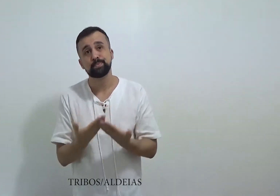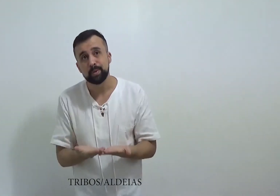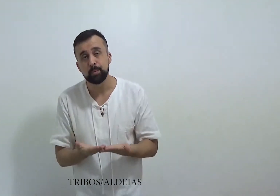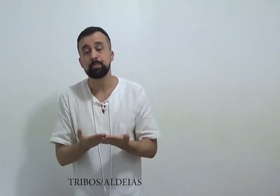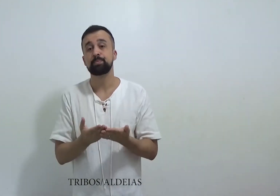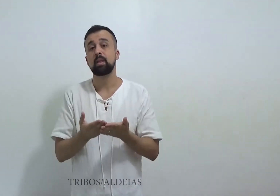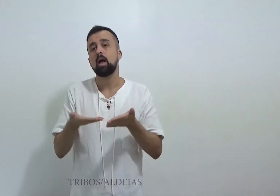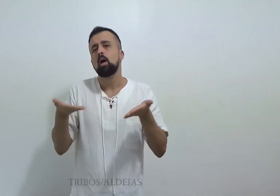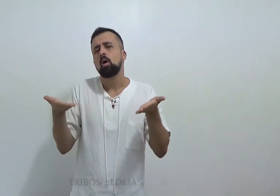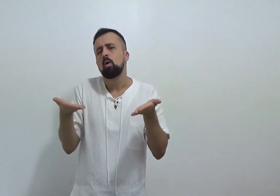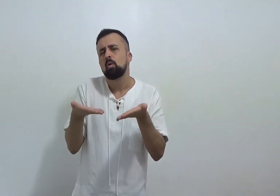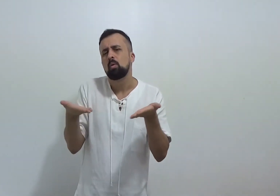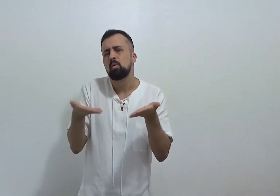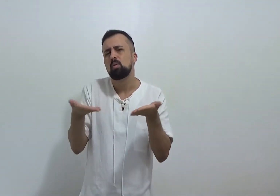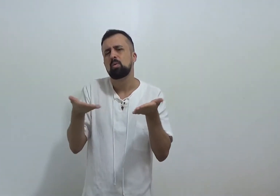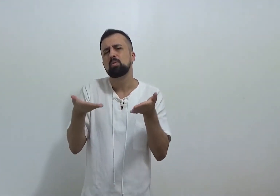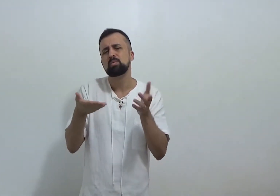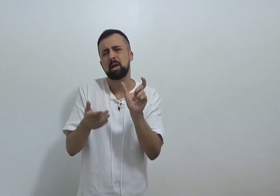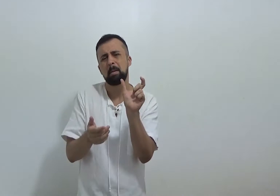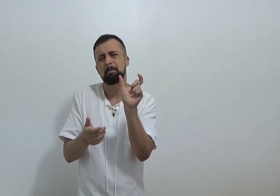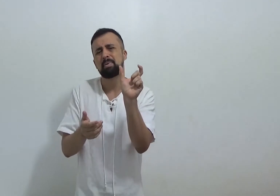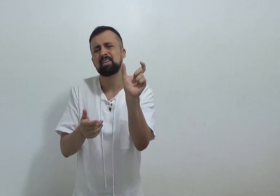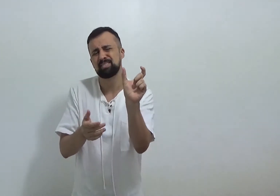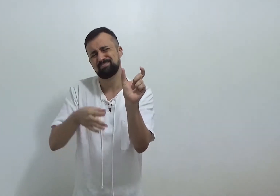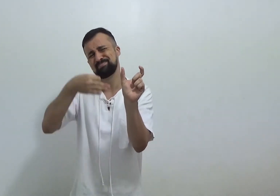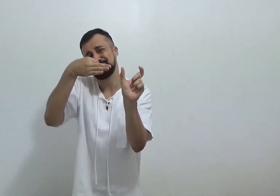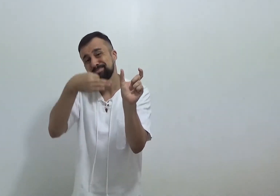Essas duas, tribos, aldeias.